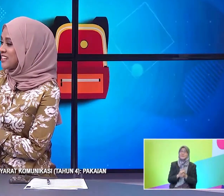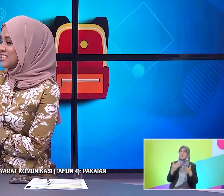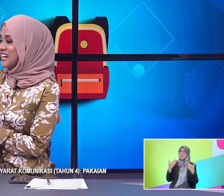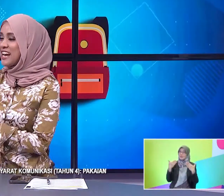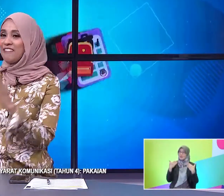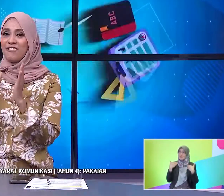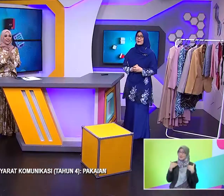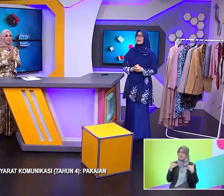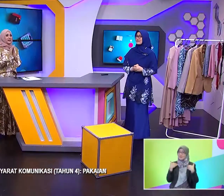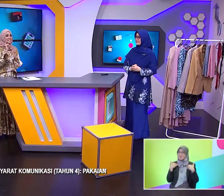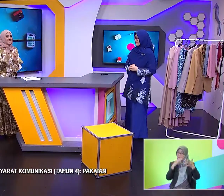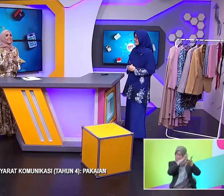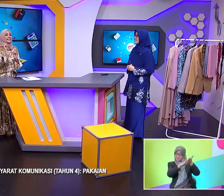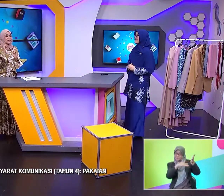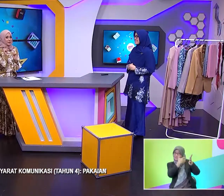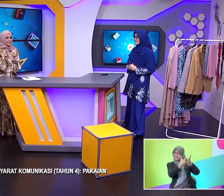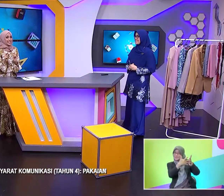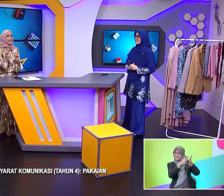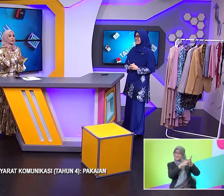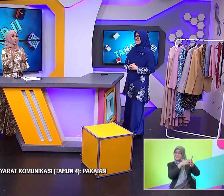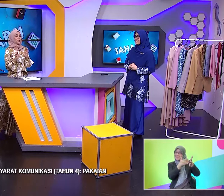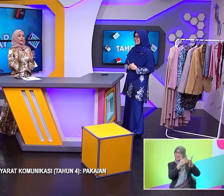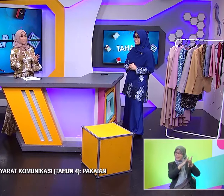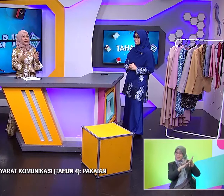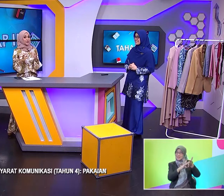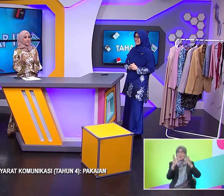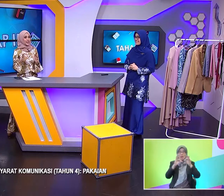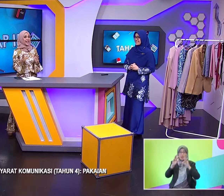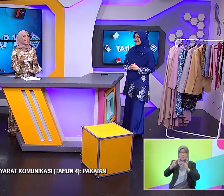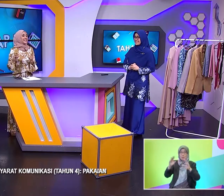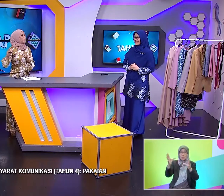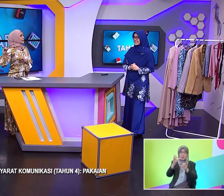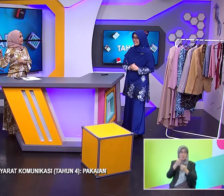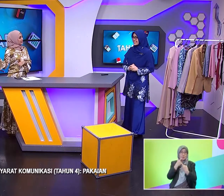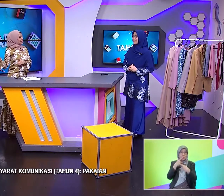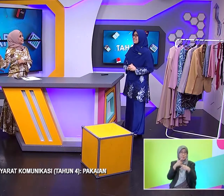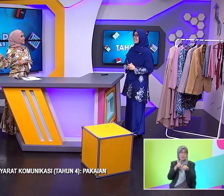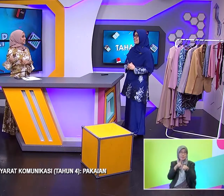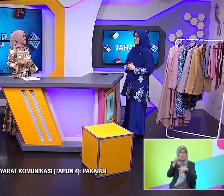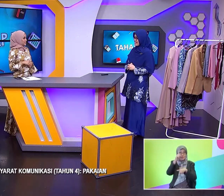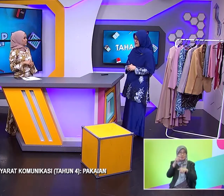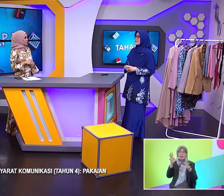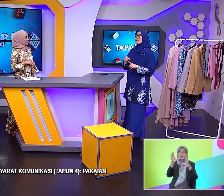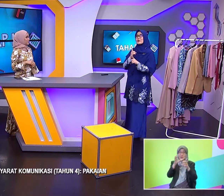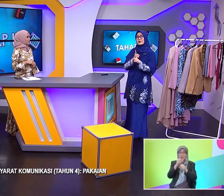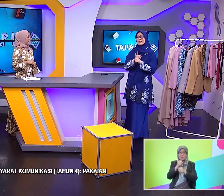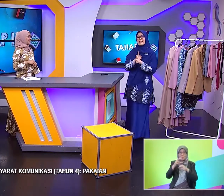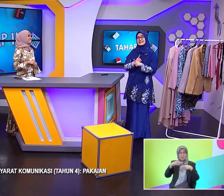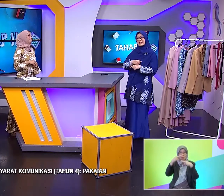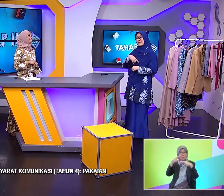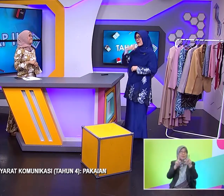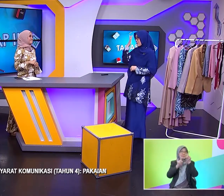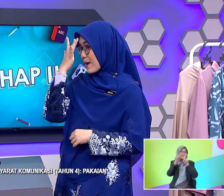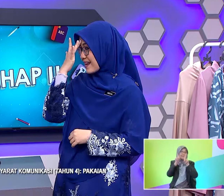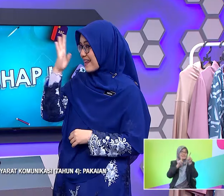ada cat Agan Jalan Wow pasti lepas nih kalau murid-murid dapat jawab soalan dapatlah ganjarannya Cikgu betul